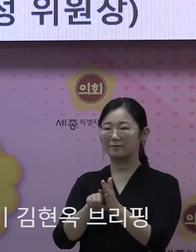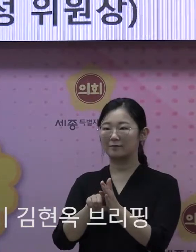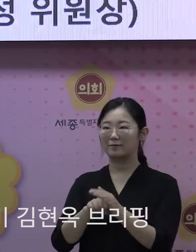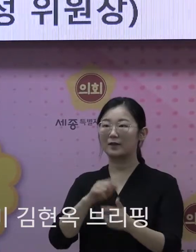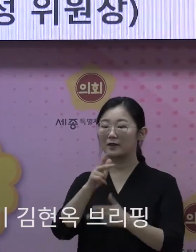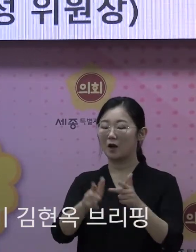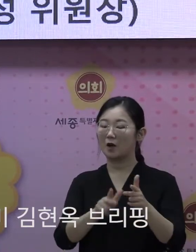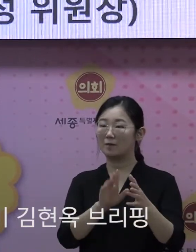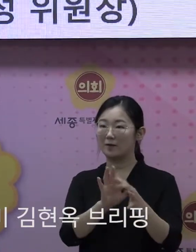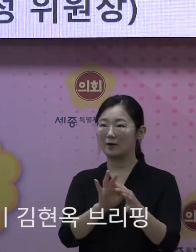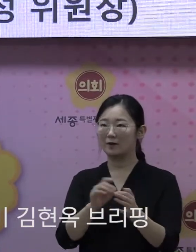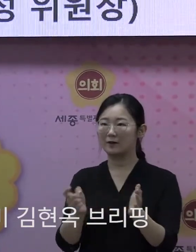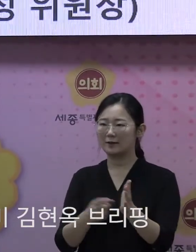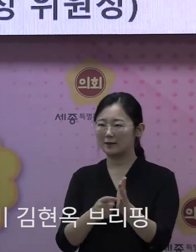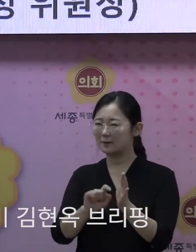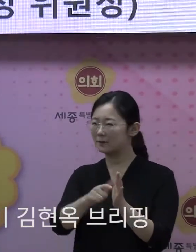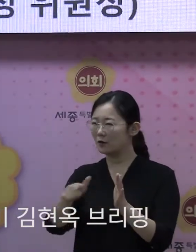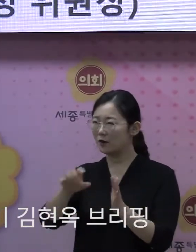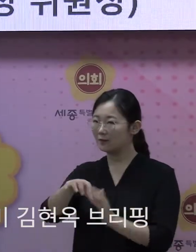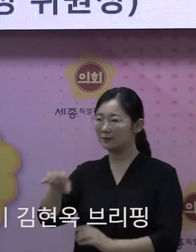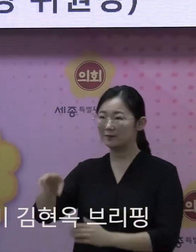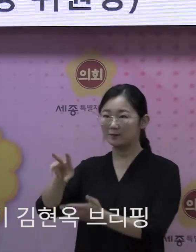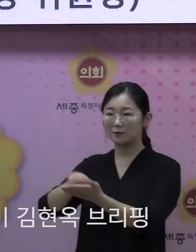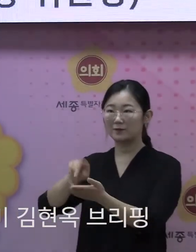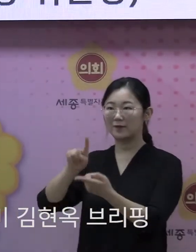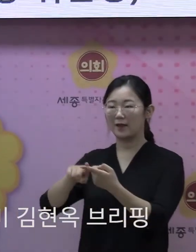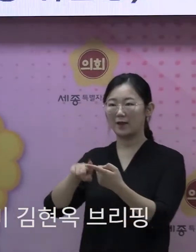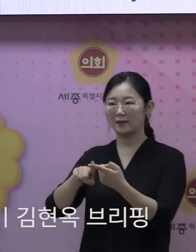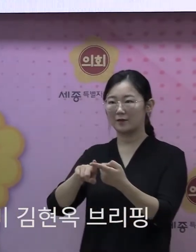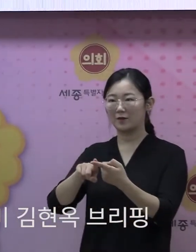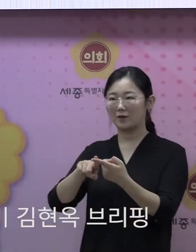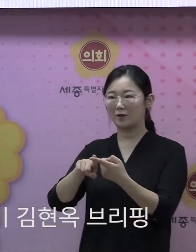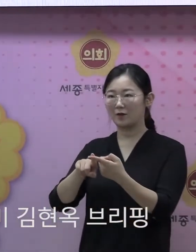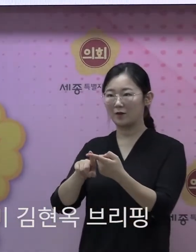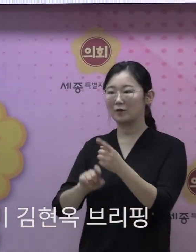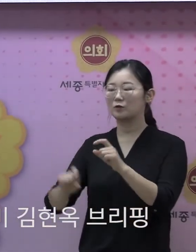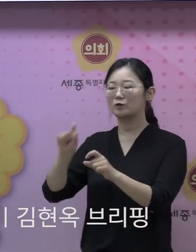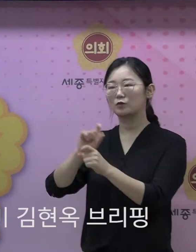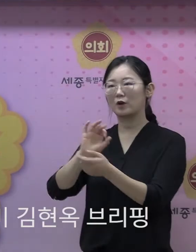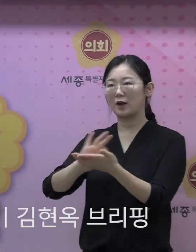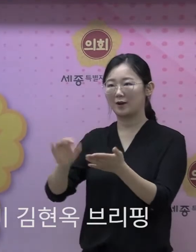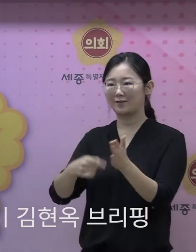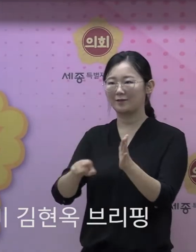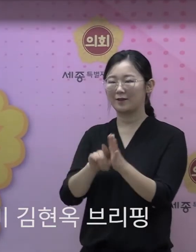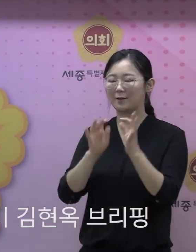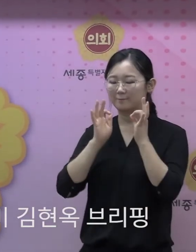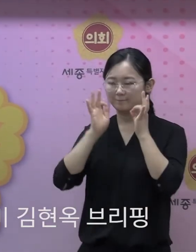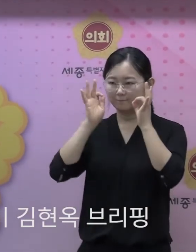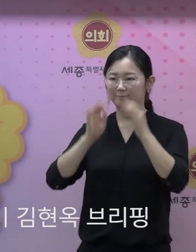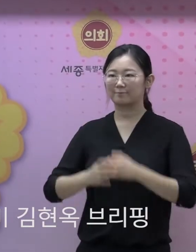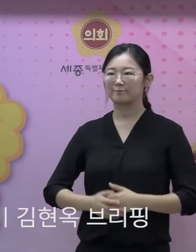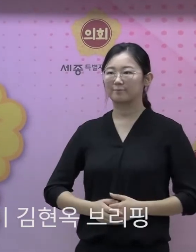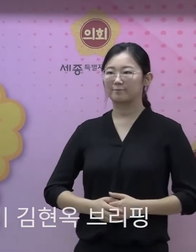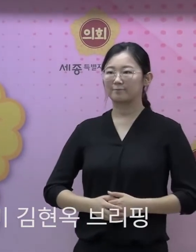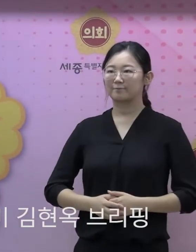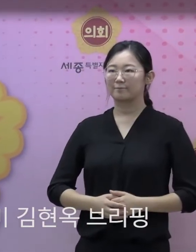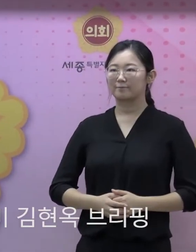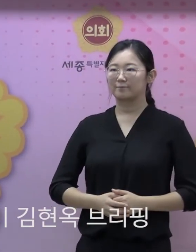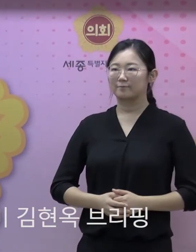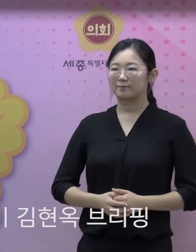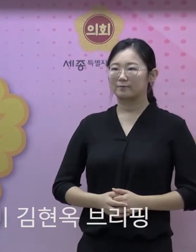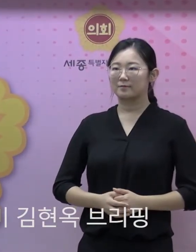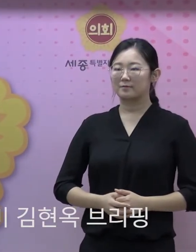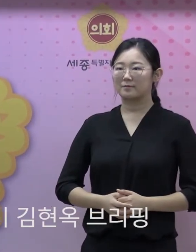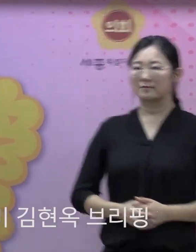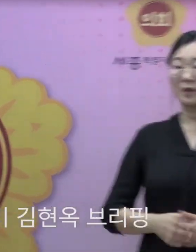사업과 긴급을 요하는 각종 현안 사업에 반영될 수 있도록 면밀하게 심의하겠습니다. 다음은 의원발의